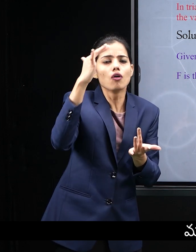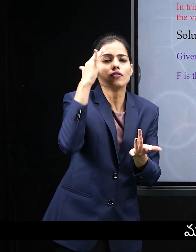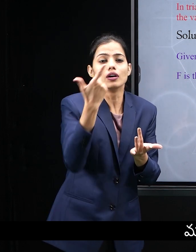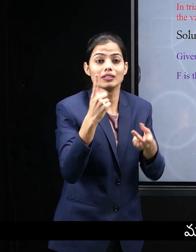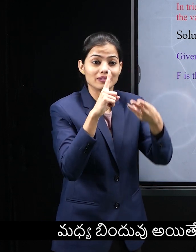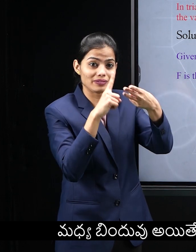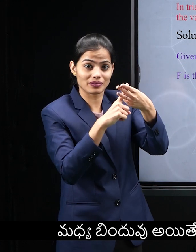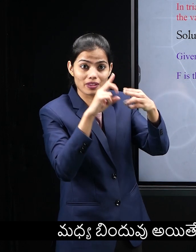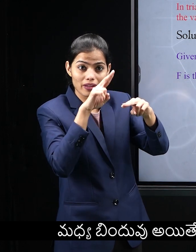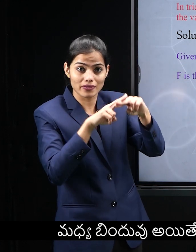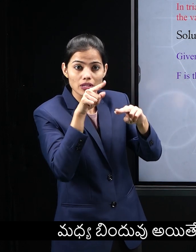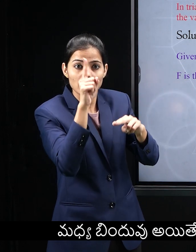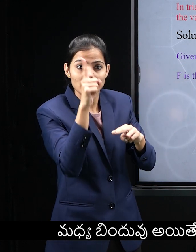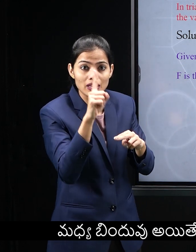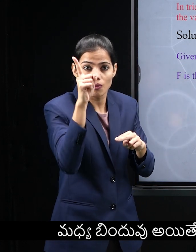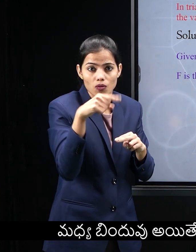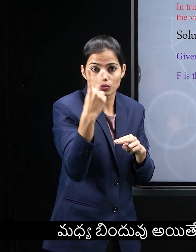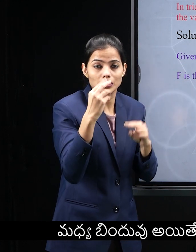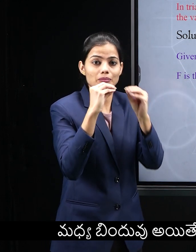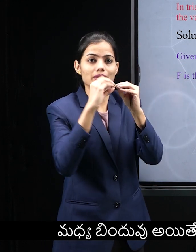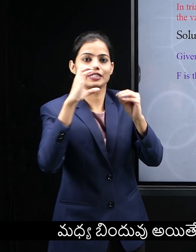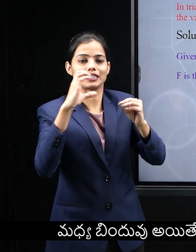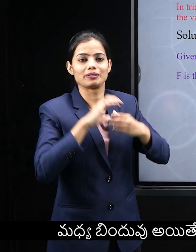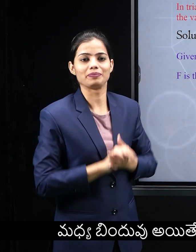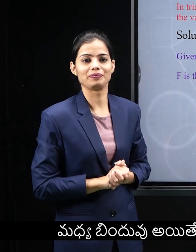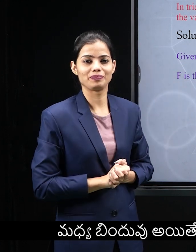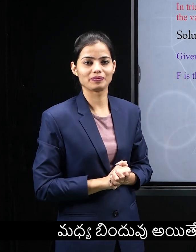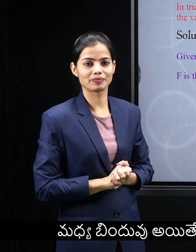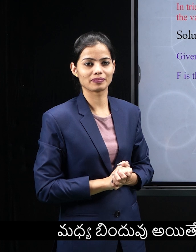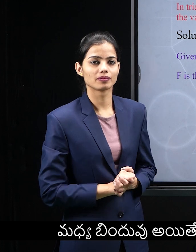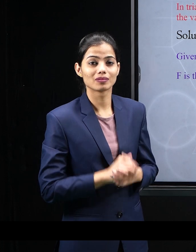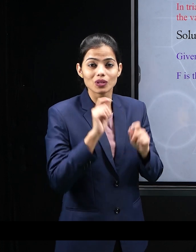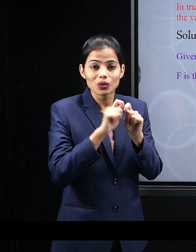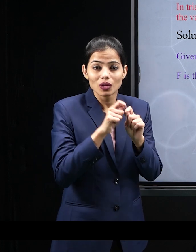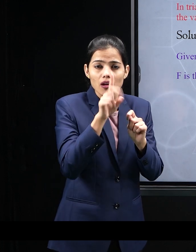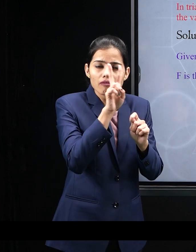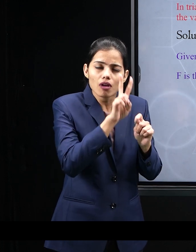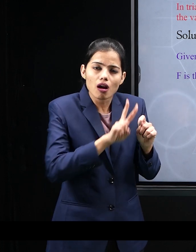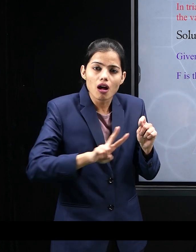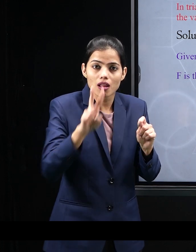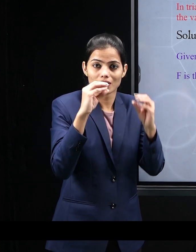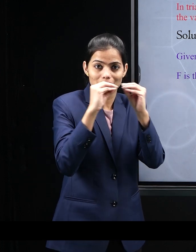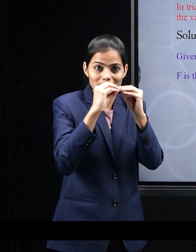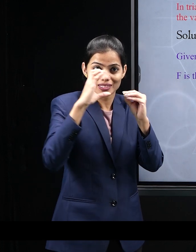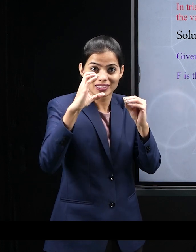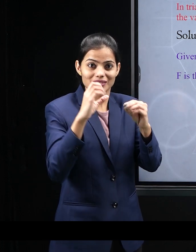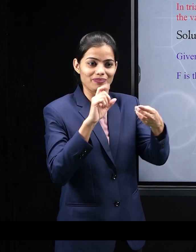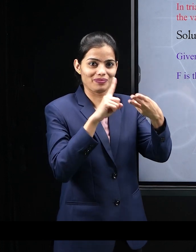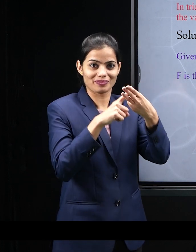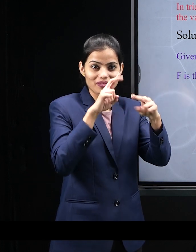బిందువు అయితే మధ్య బిందువు సిద్ధాంతాన్ని ఉపయోగించండి. ఈఎఫ్ =